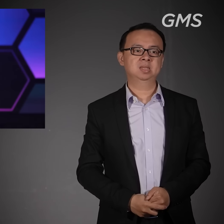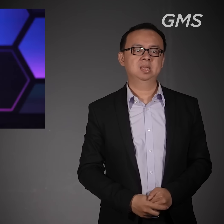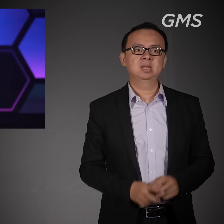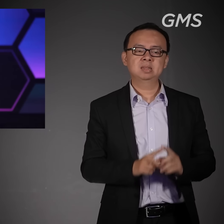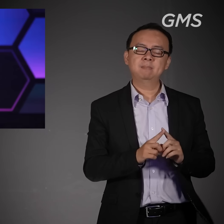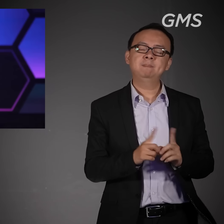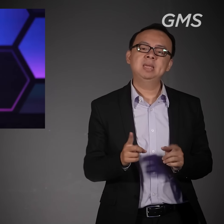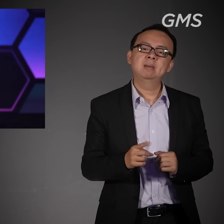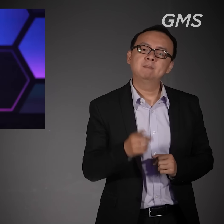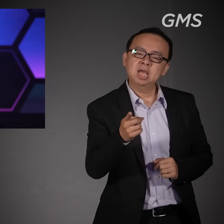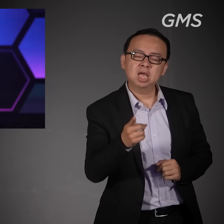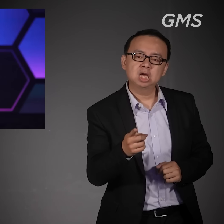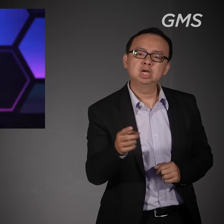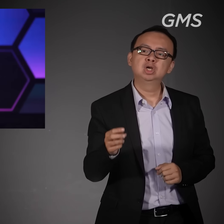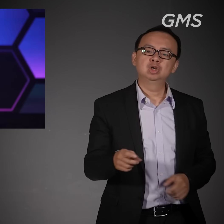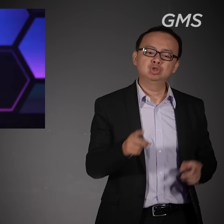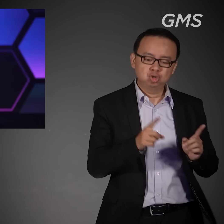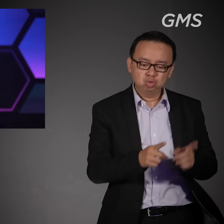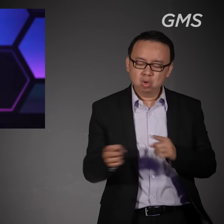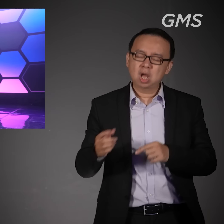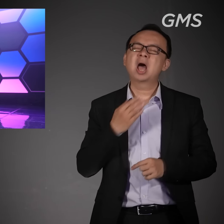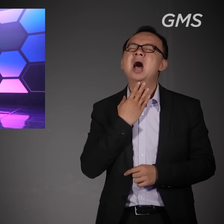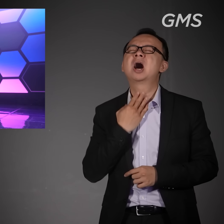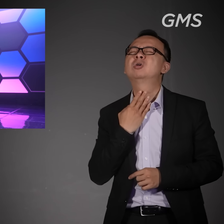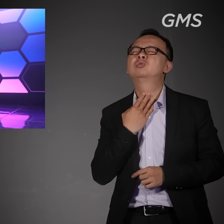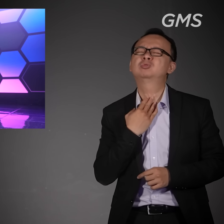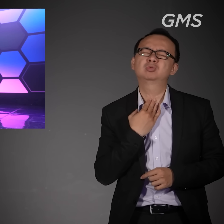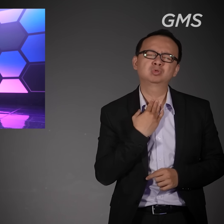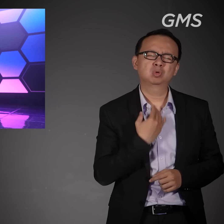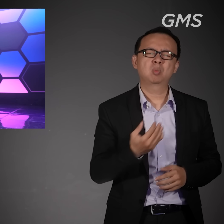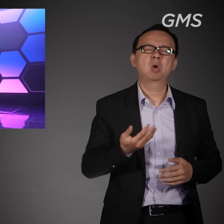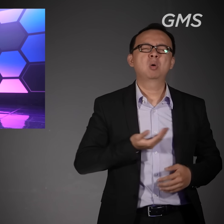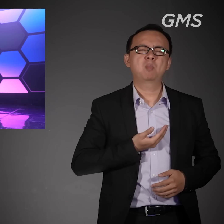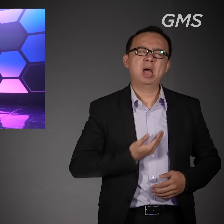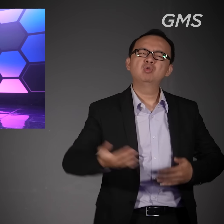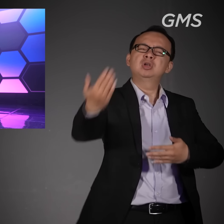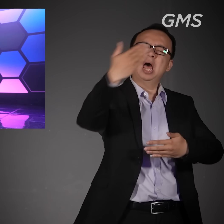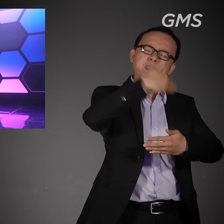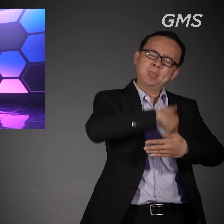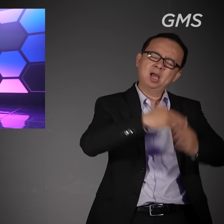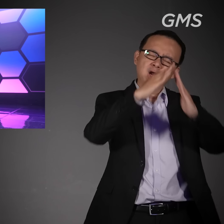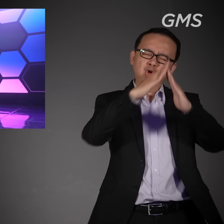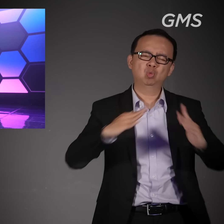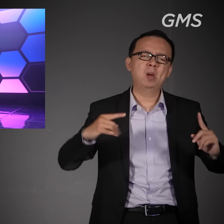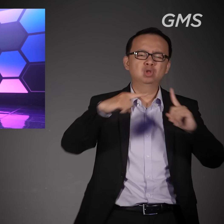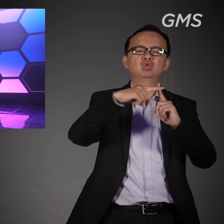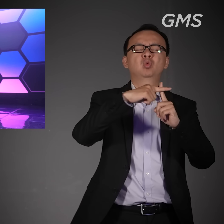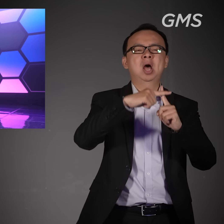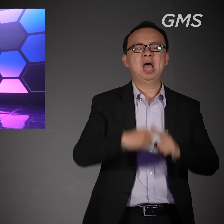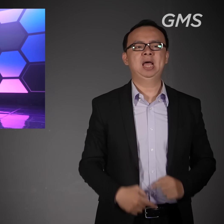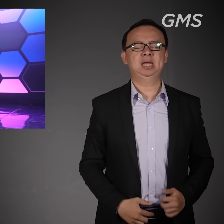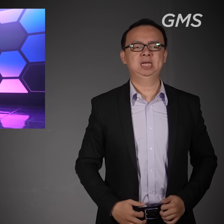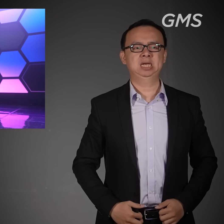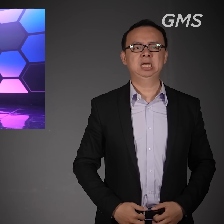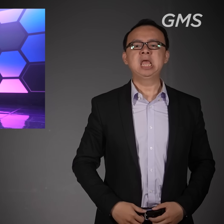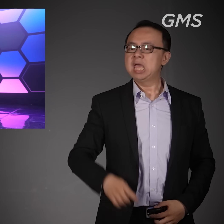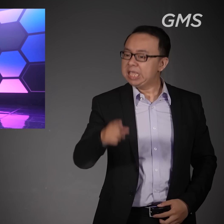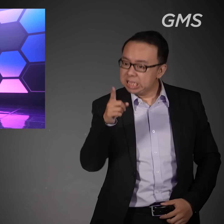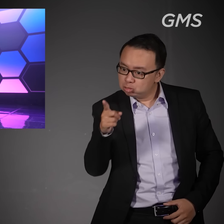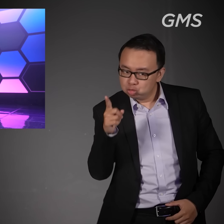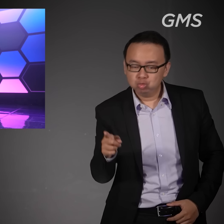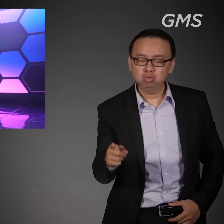mereka mau datang ke rumah Tuhan. Mereka kemana sedangkan mereka haus ke gereja. Itulah perempuan